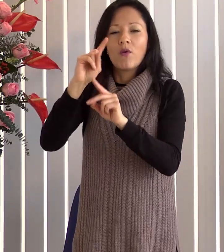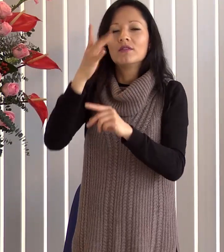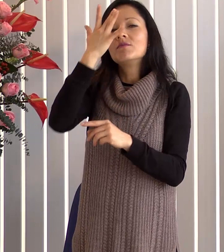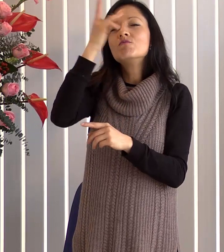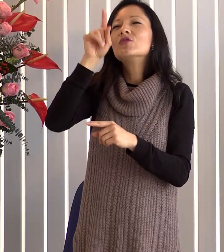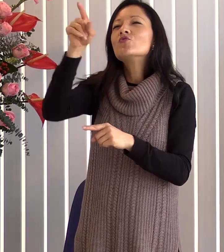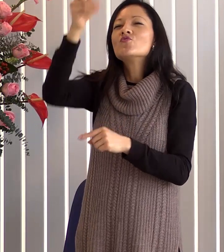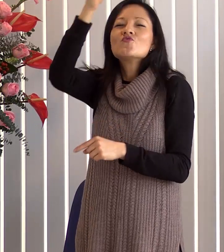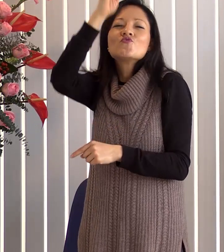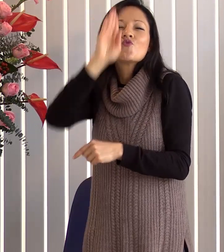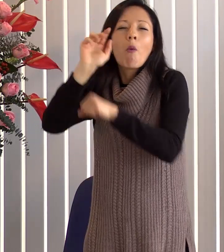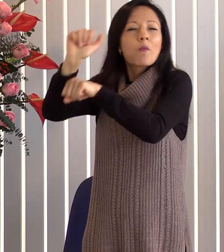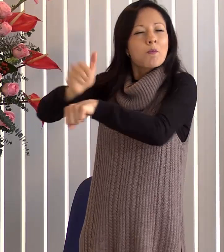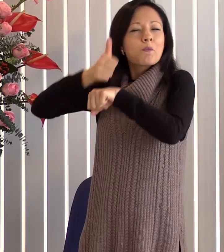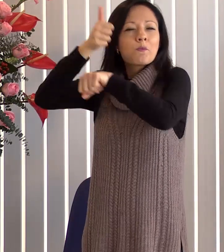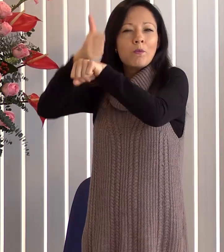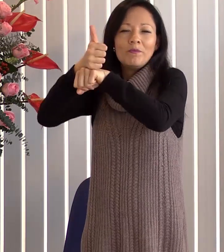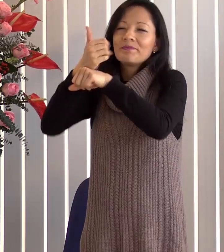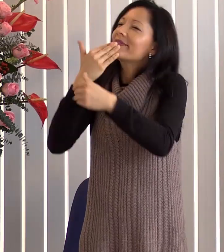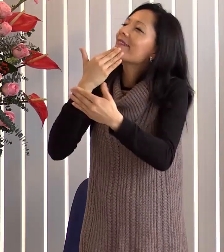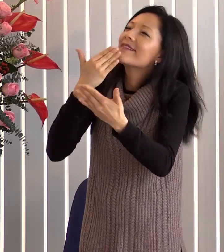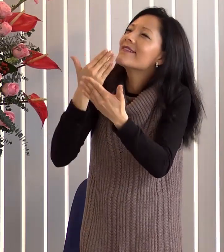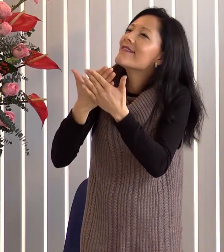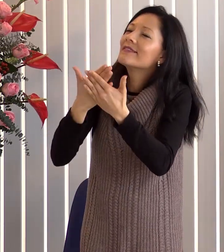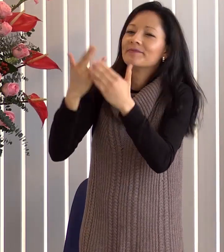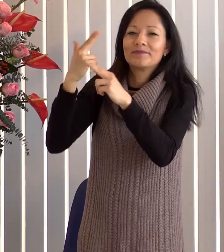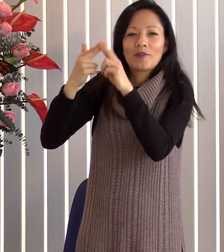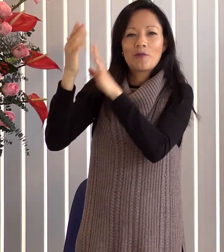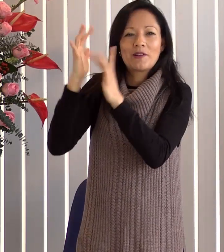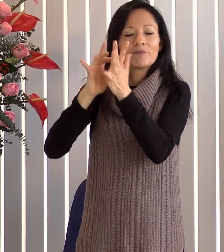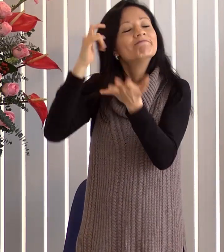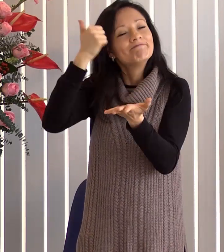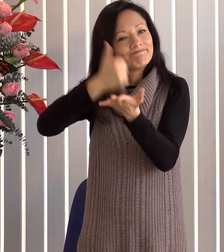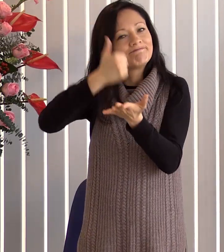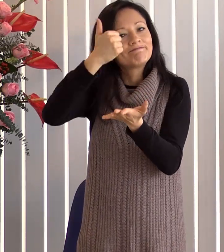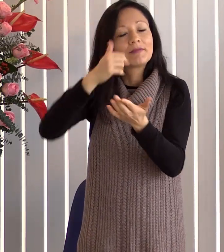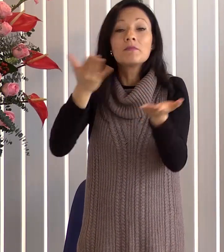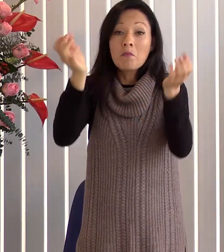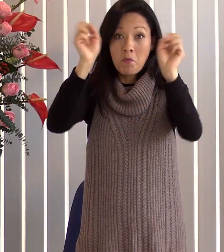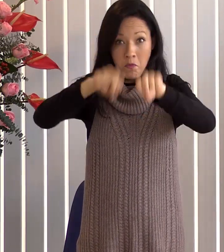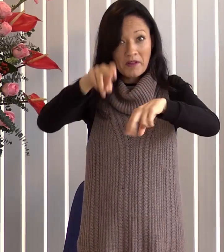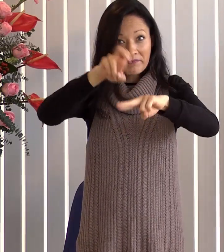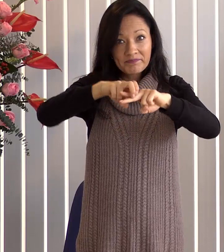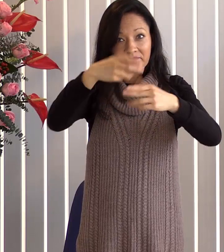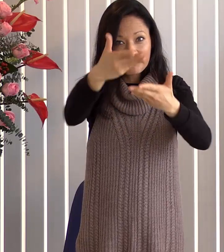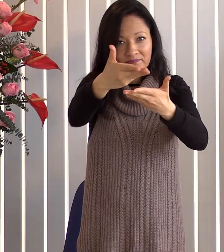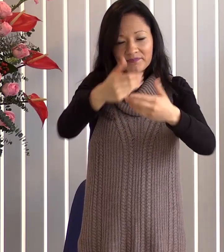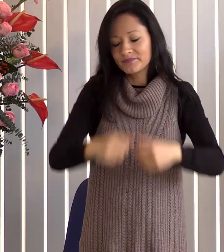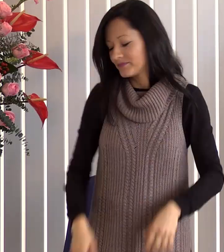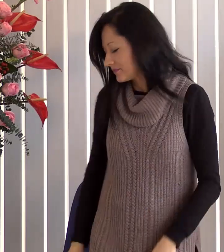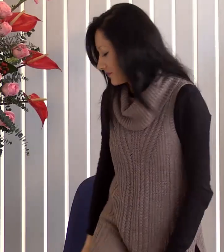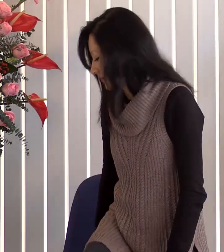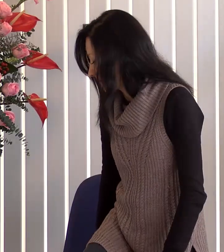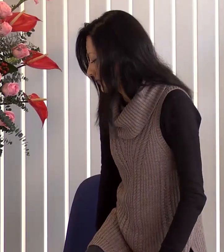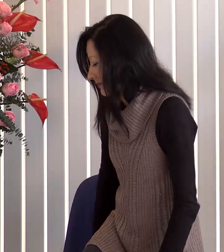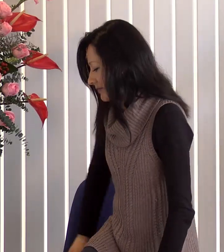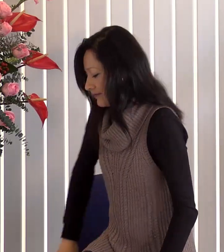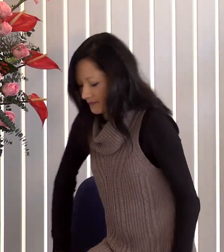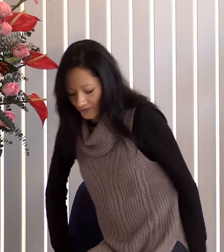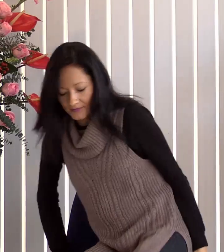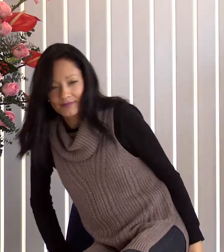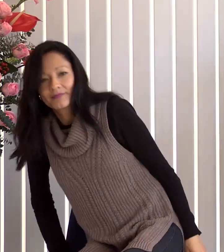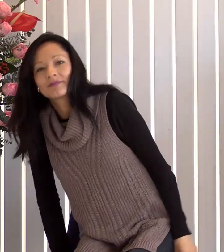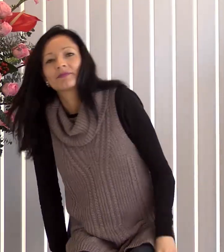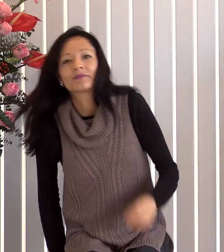porque tú eres Dios para nosotros. Gracias te damos en el nombre de Jesús. Amén. ¿Pueden sentarse? Bueno, hacía rato que no